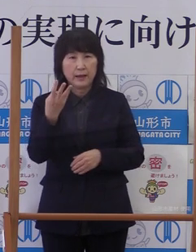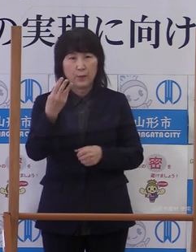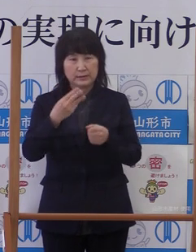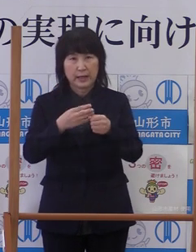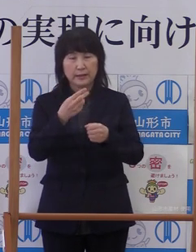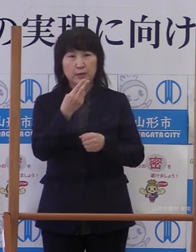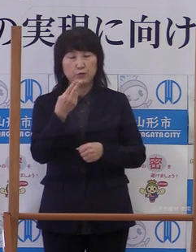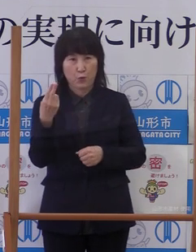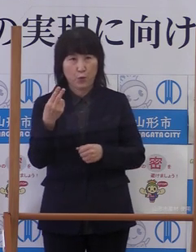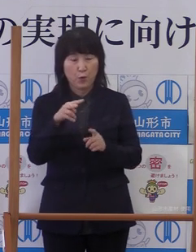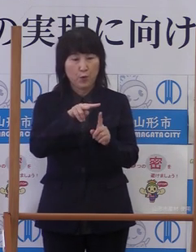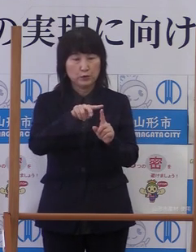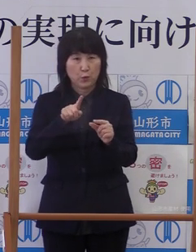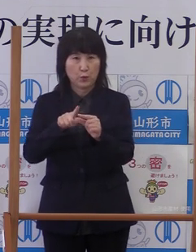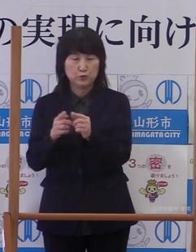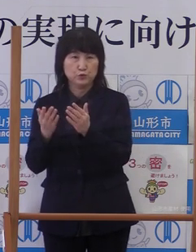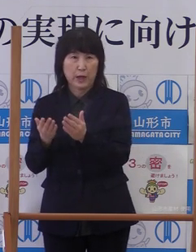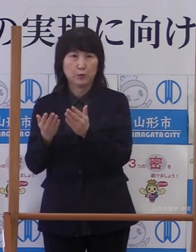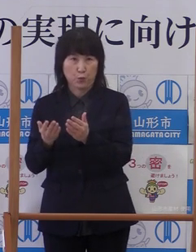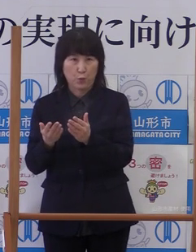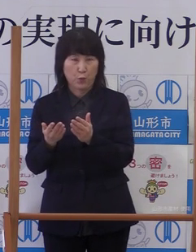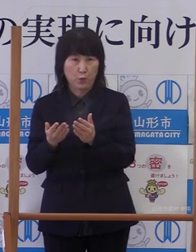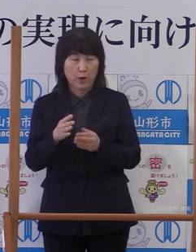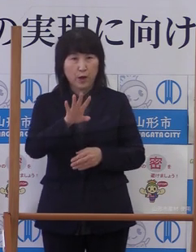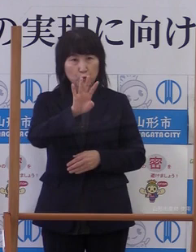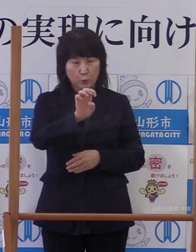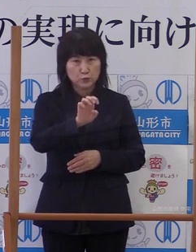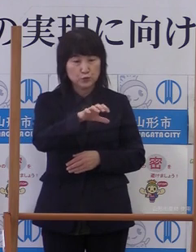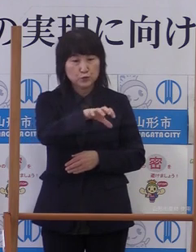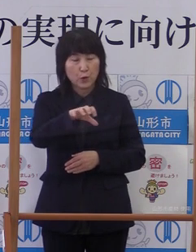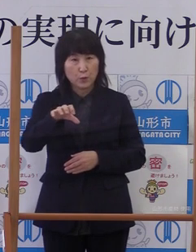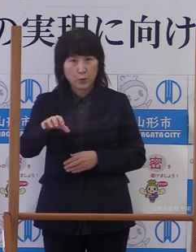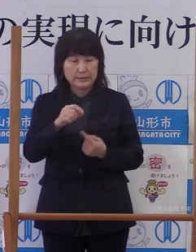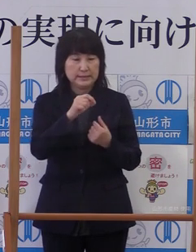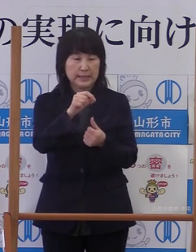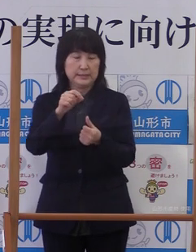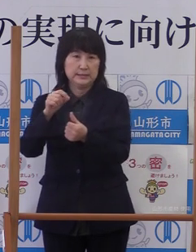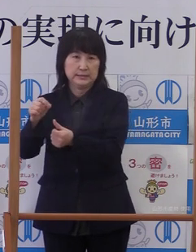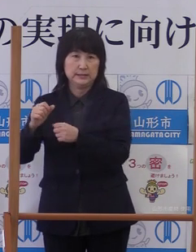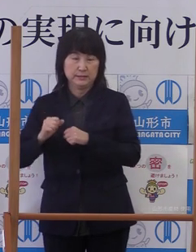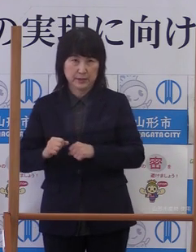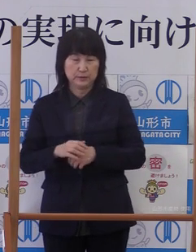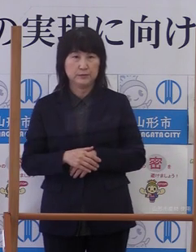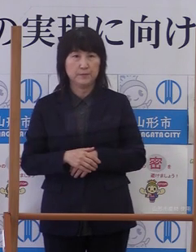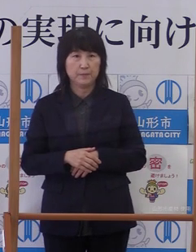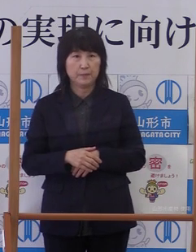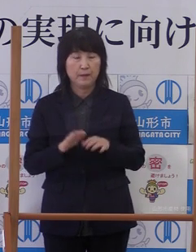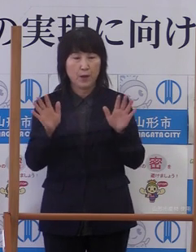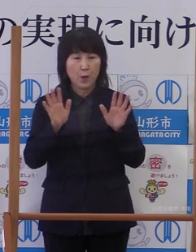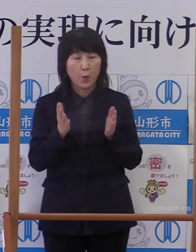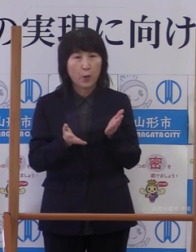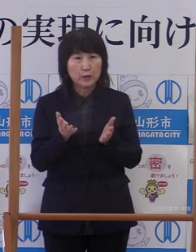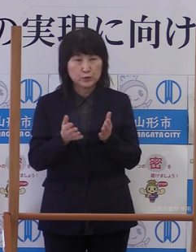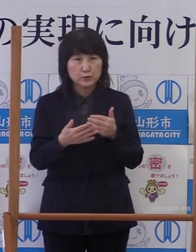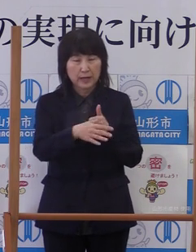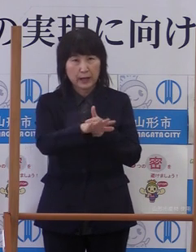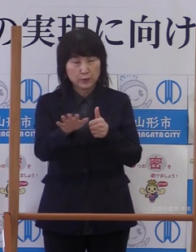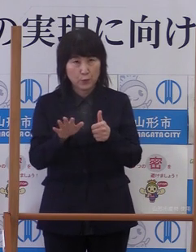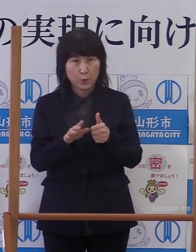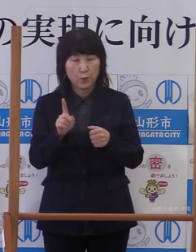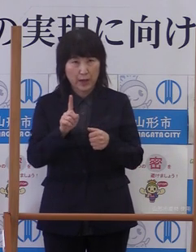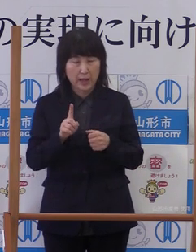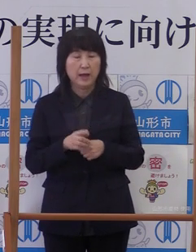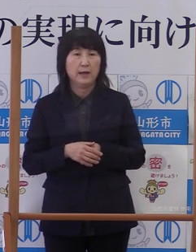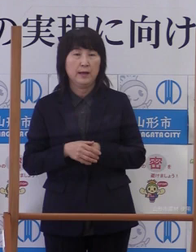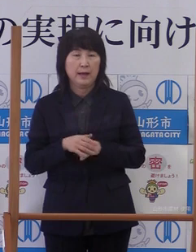ては小中学校を合わせて40校に設置します。保育環境の充実では、民間立